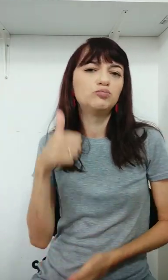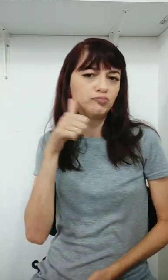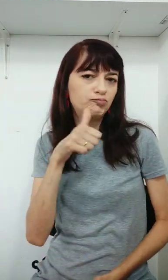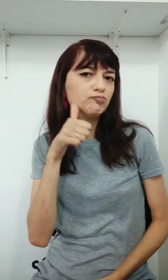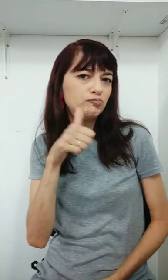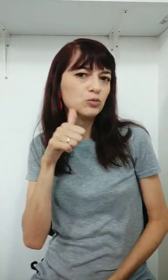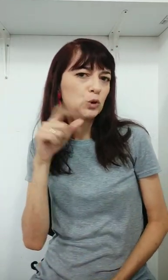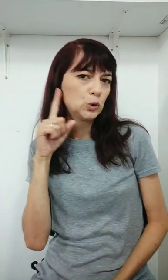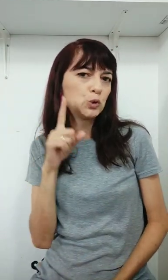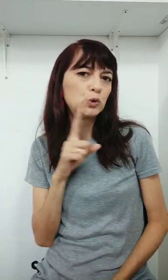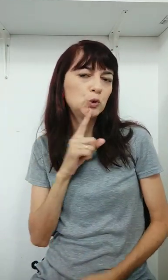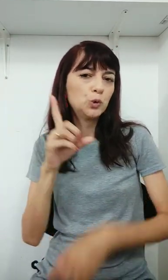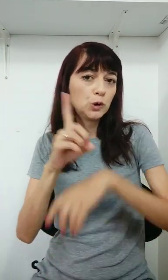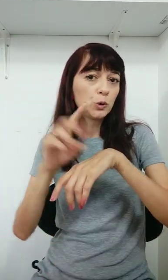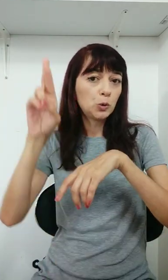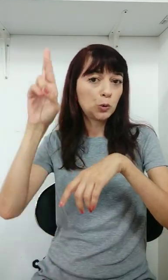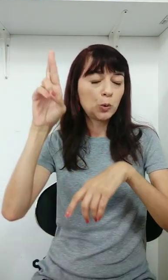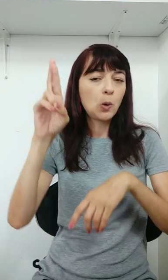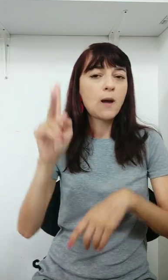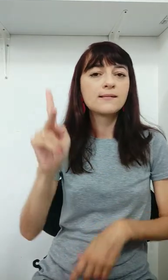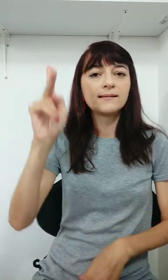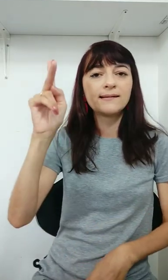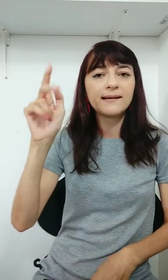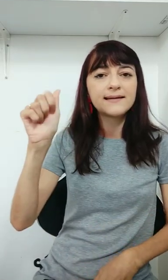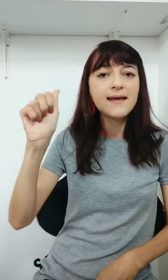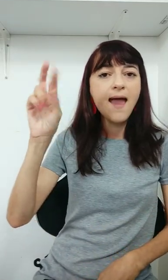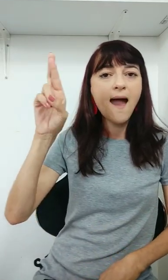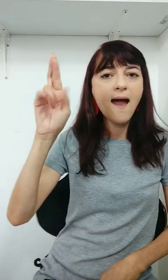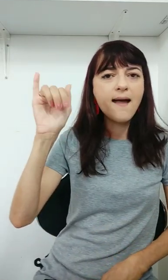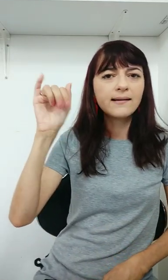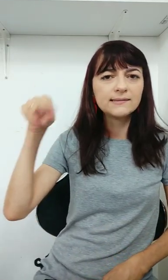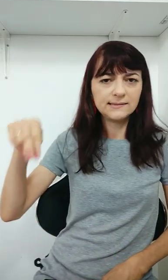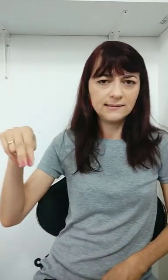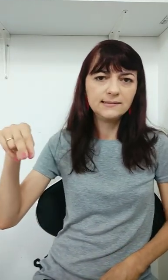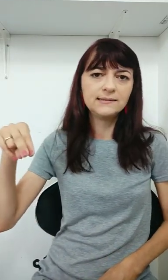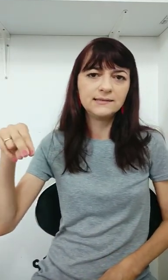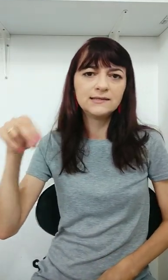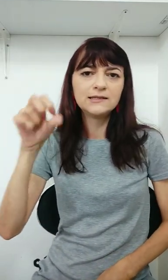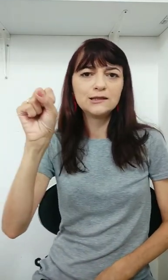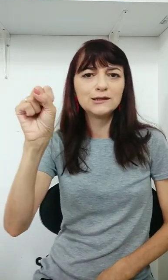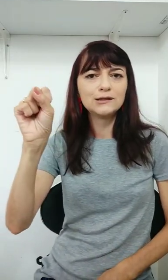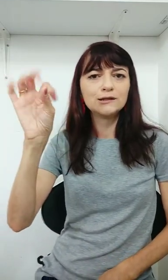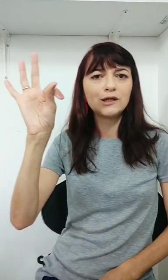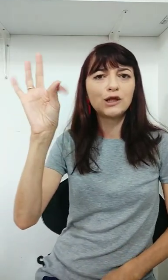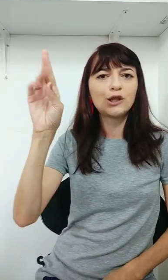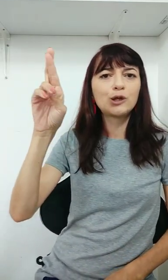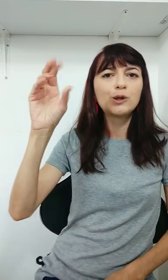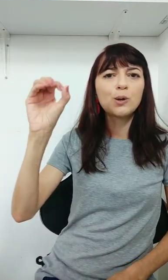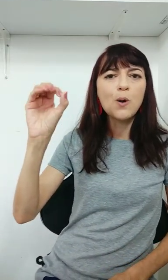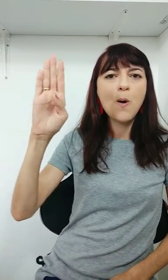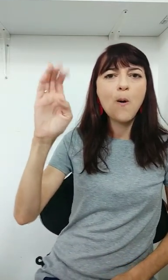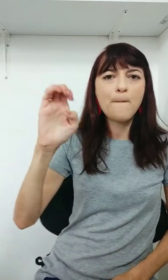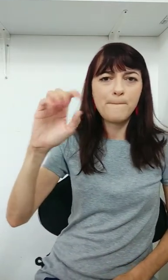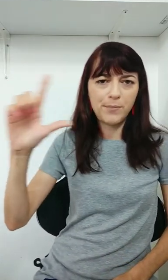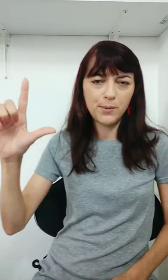Nós temos alguns livros, tá? Alguns livros de alguns doutores surdos, por exemplo, da Karen, né? O livro